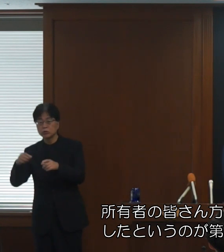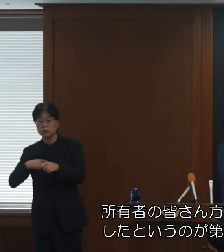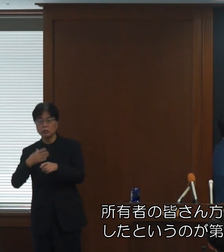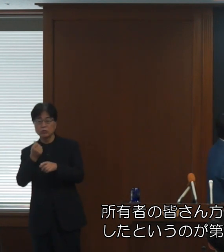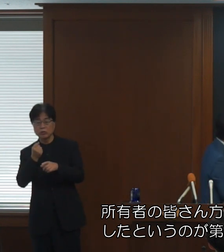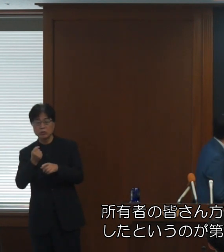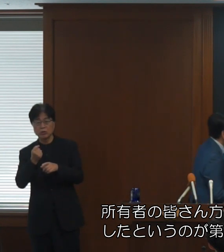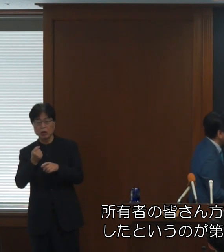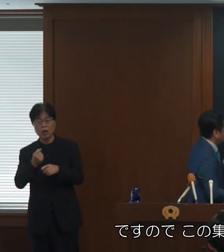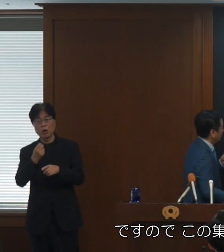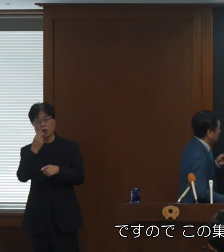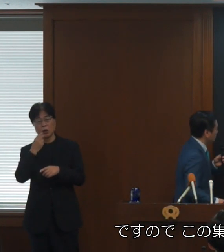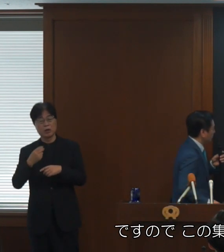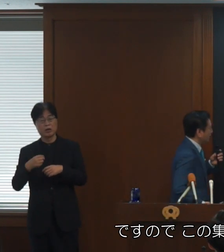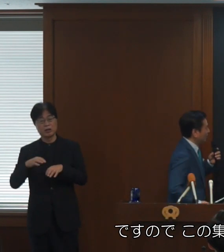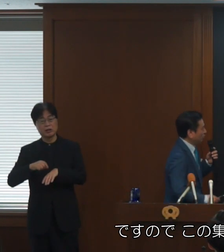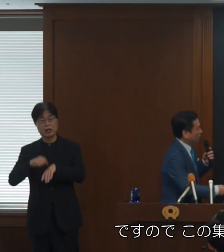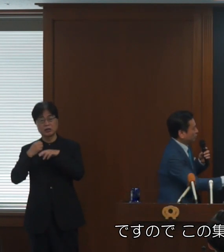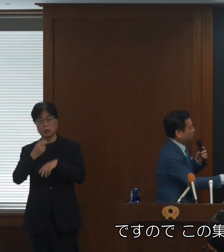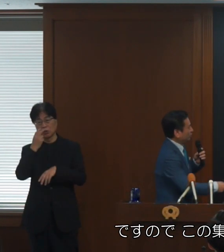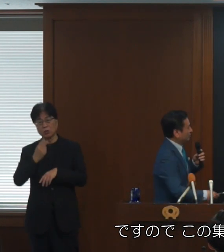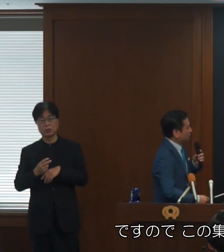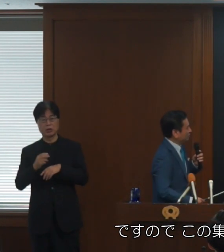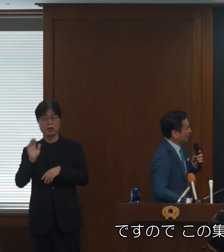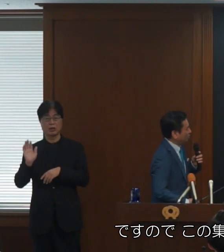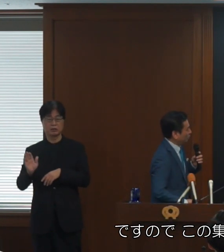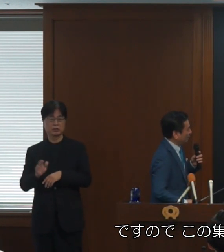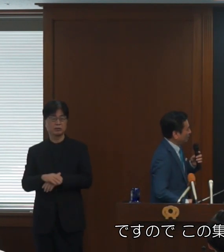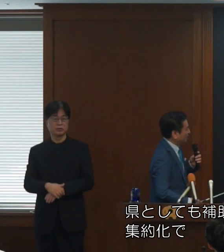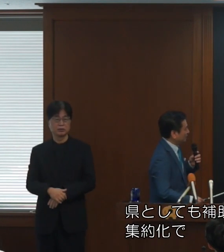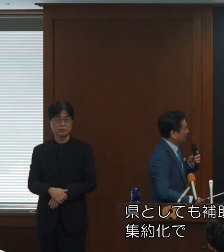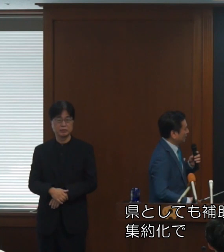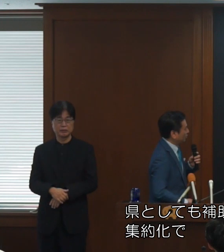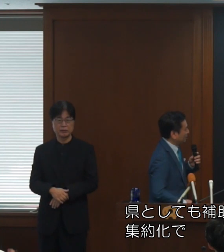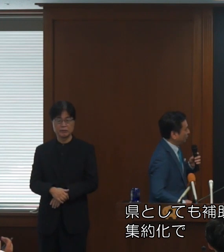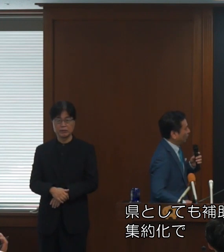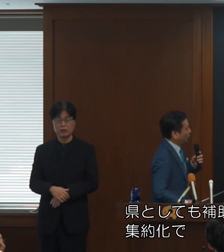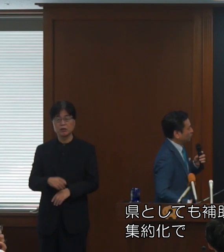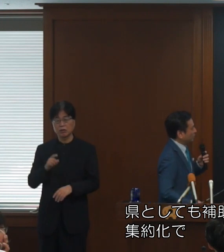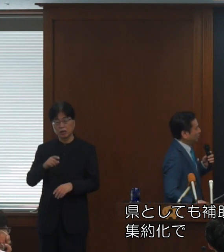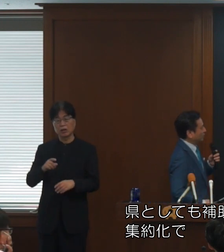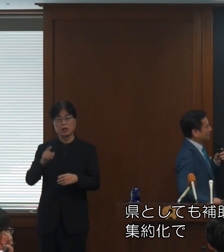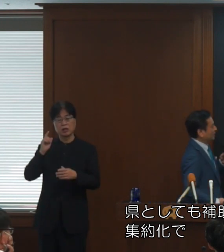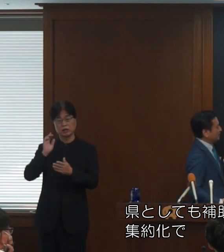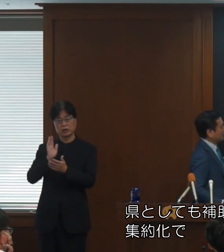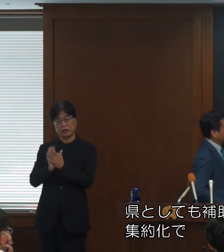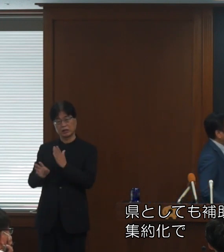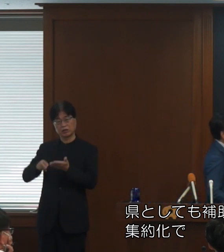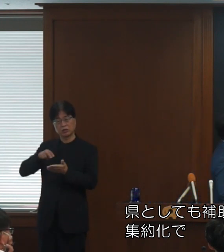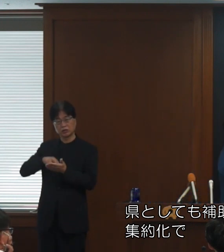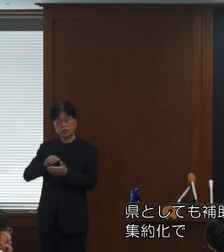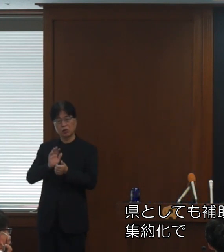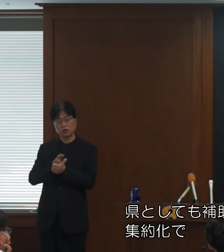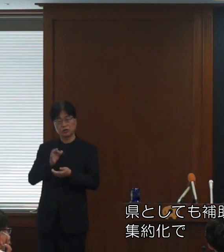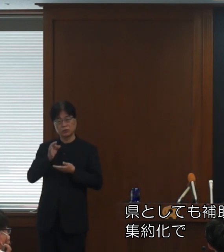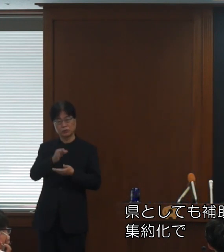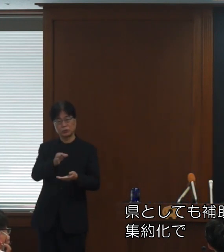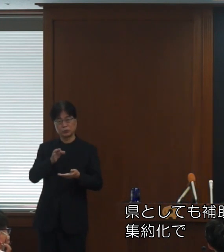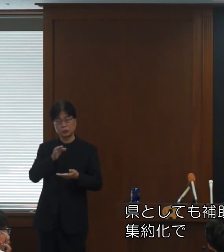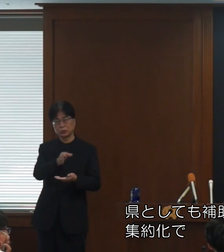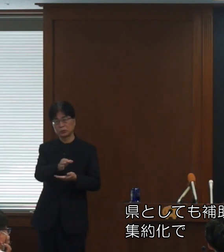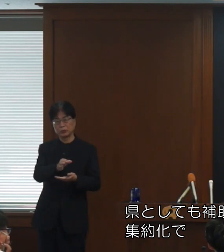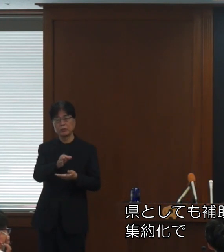第2弾でありますですのでこの収益化の支援ということで県としても補助金を出したりしながら